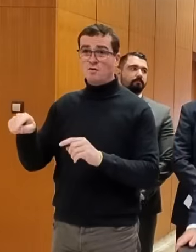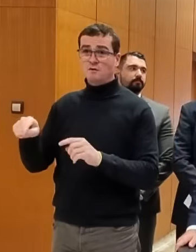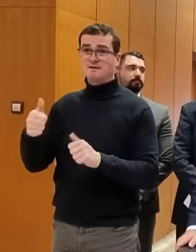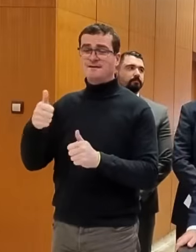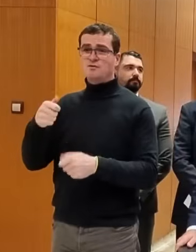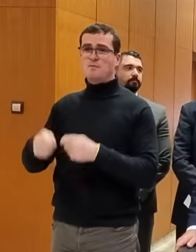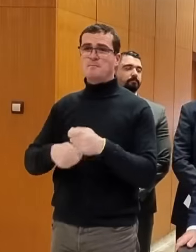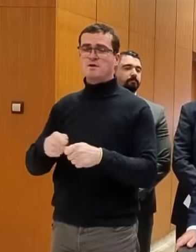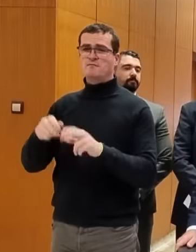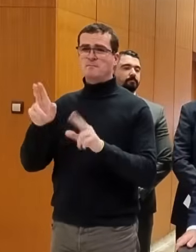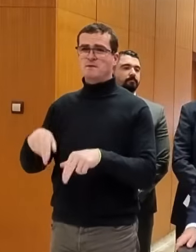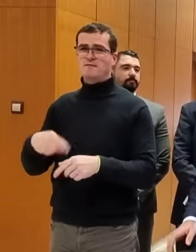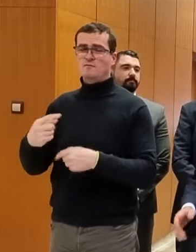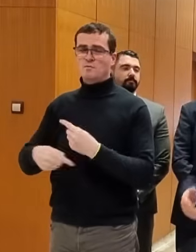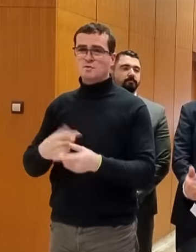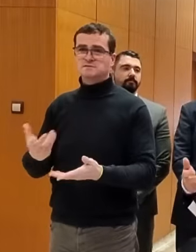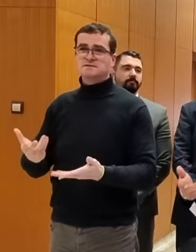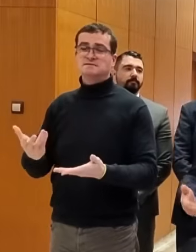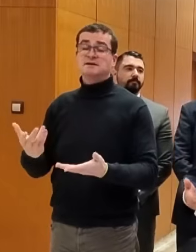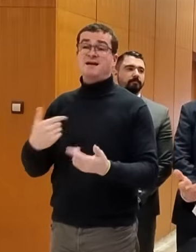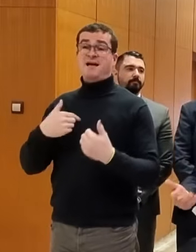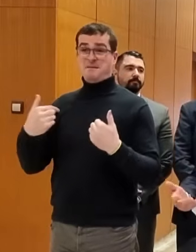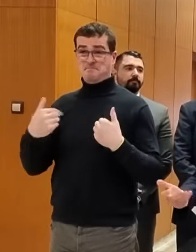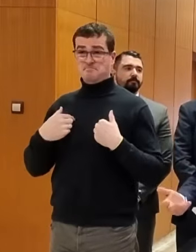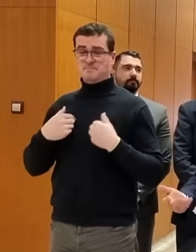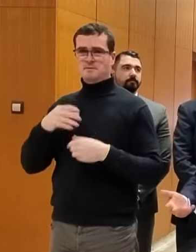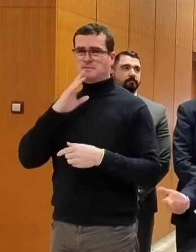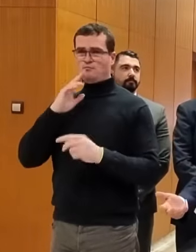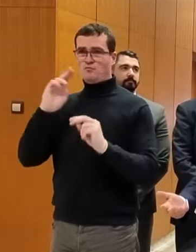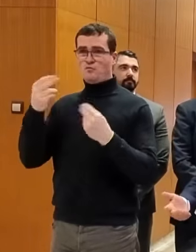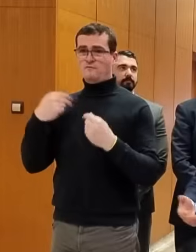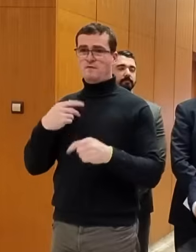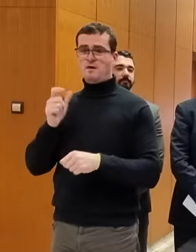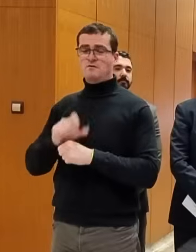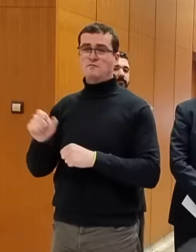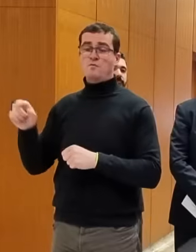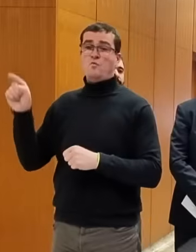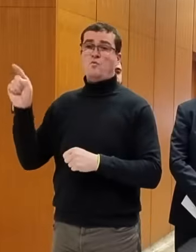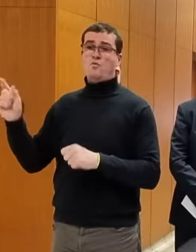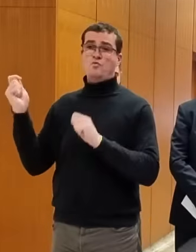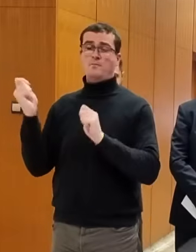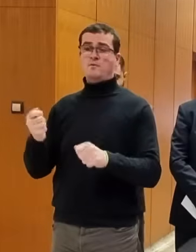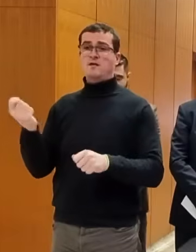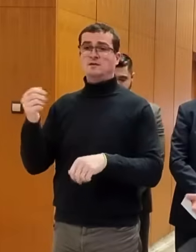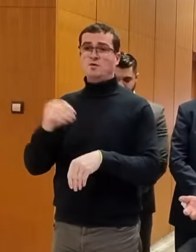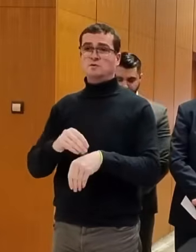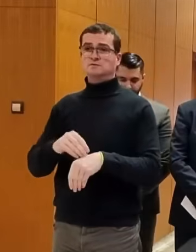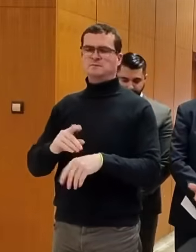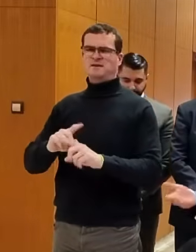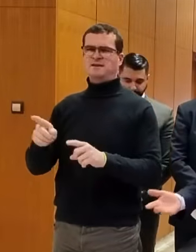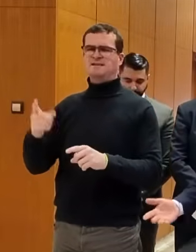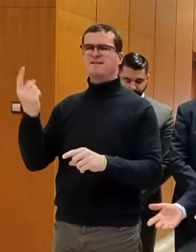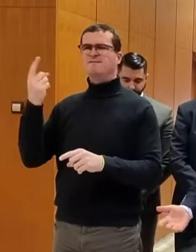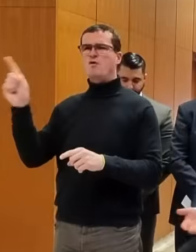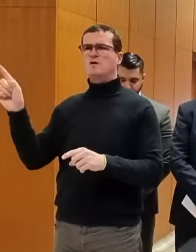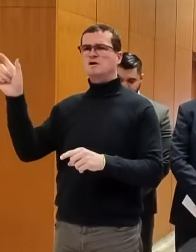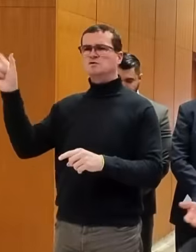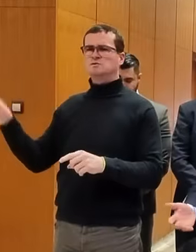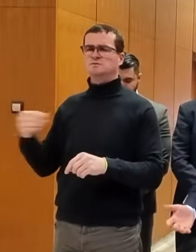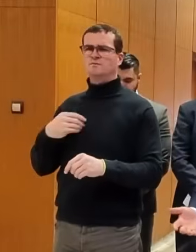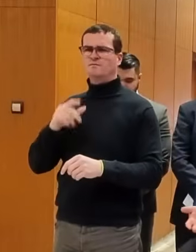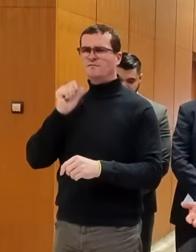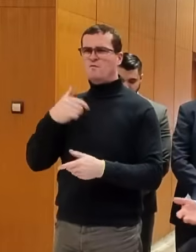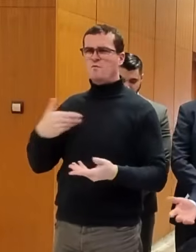jednom pracovno-právnom procese, a my ho nemôžeme odvolať len preto, že on podal trestné oznámenie na nejaký vonkajší subjekt, s